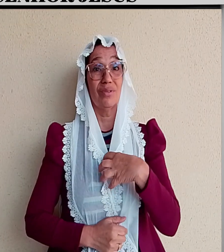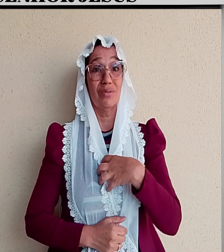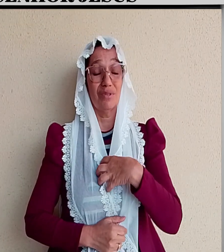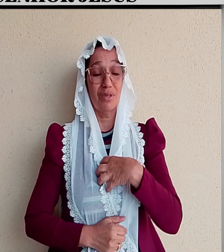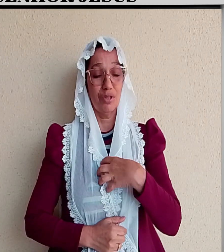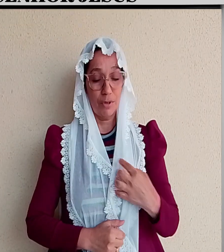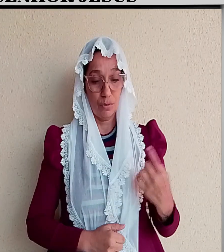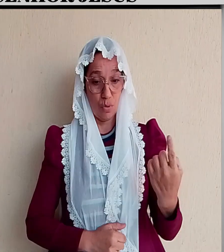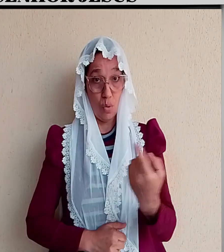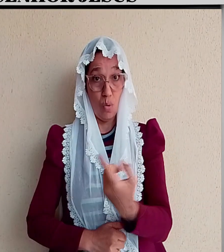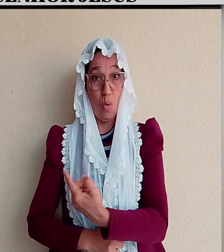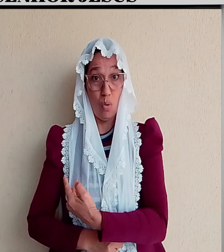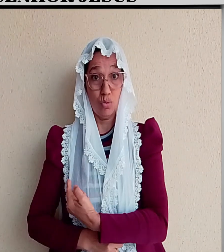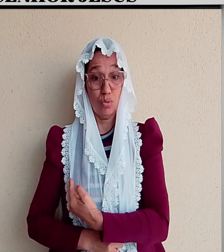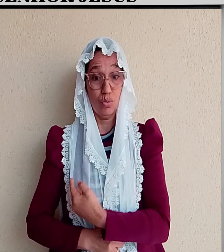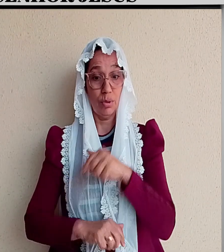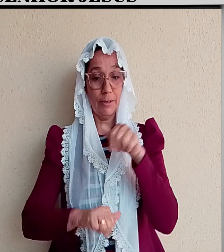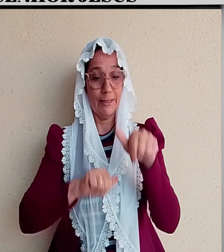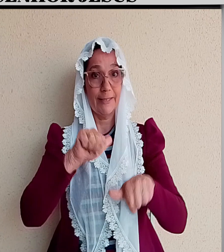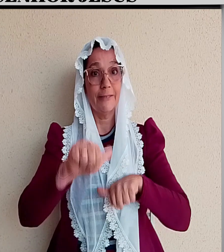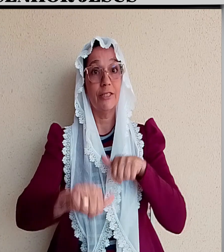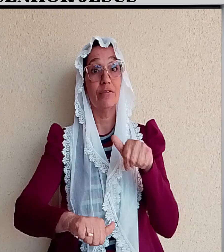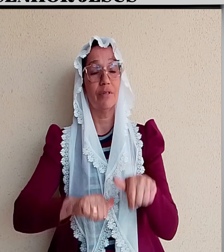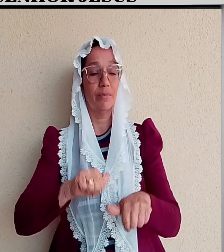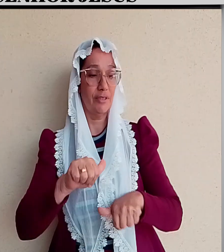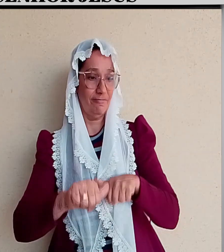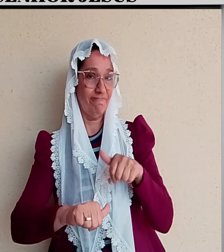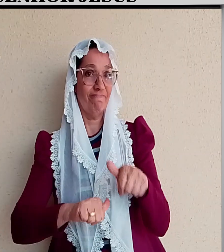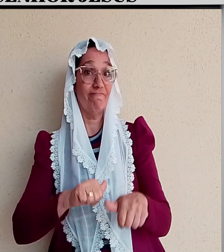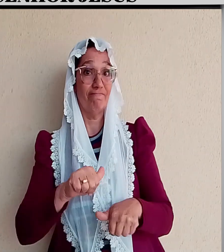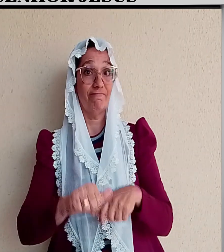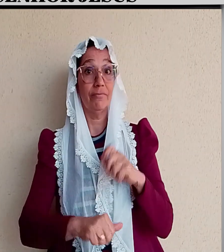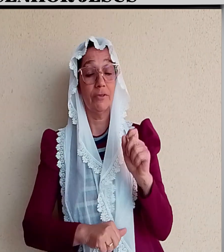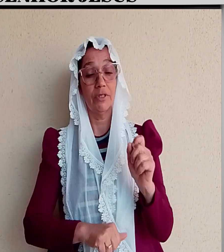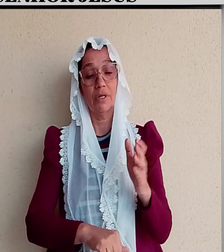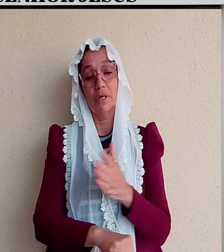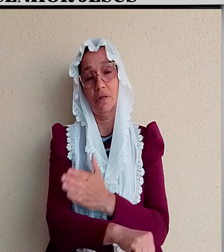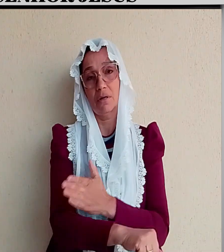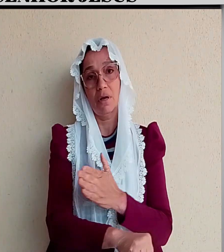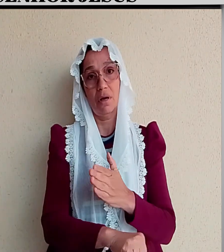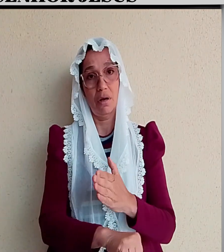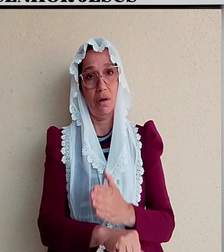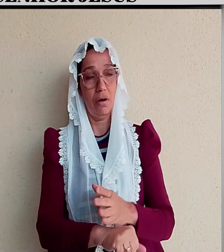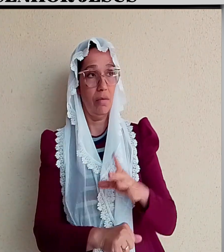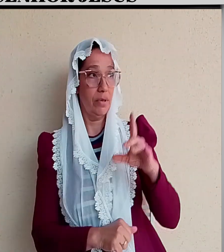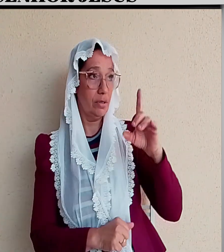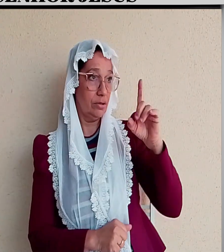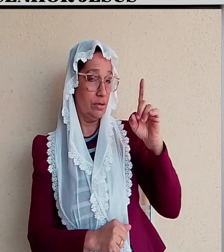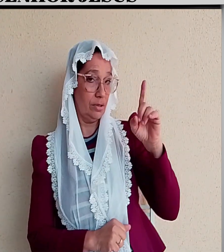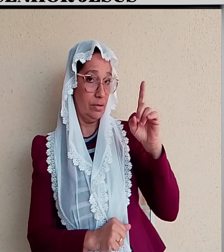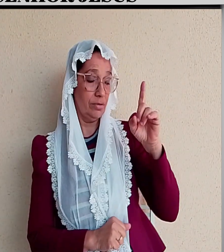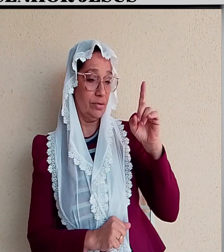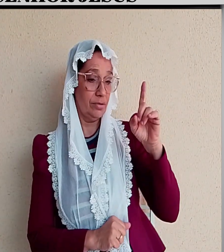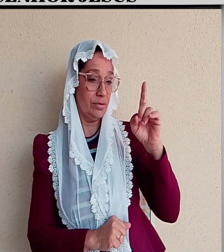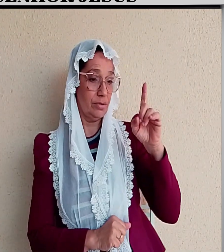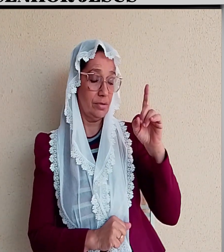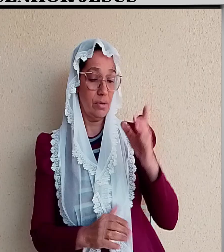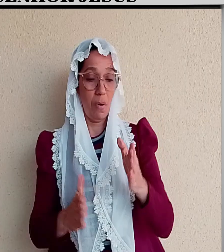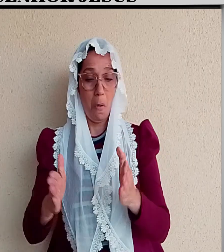que nós avançaríamos para uma nova fase da sua obra. Aleluia. E ainda por estes dias o Senhor